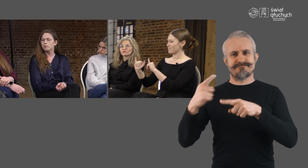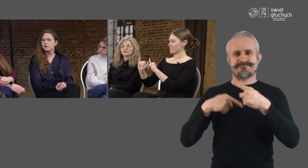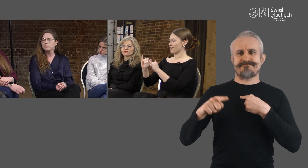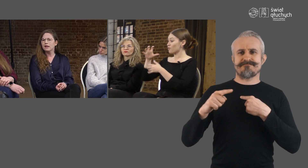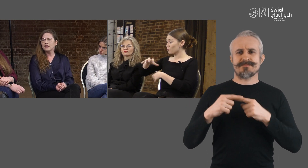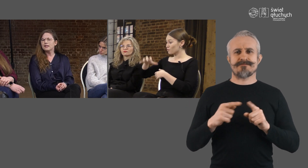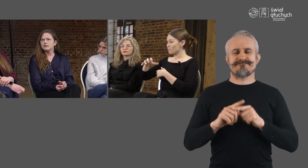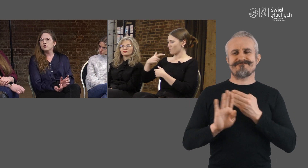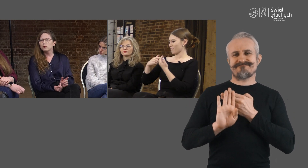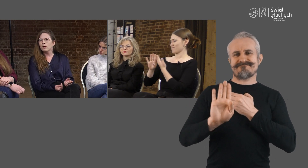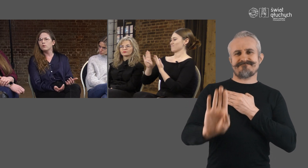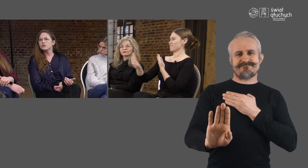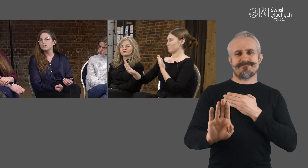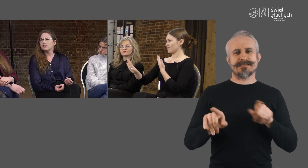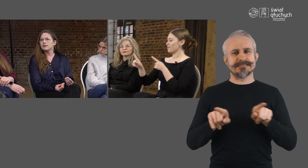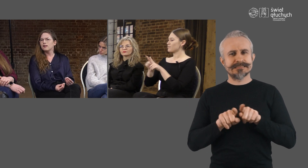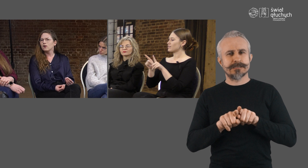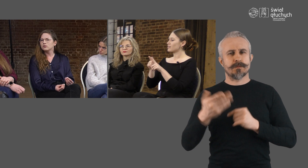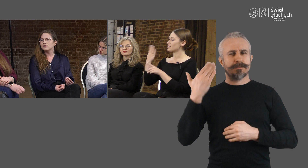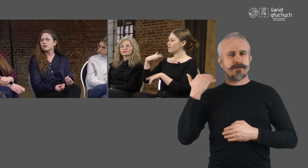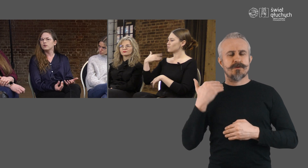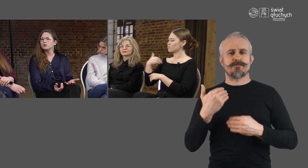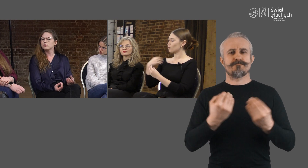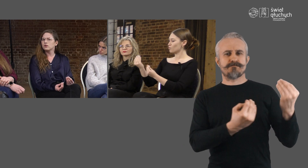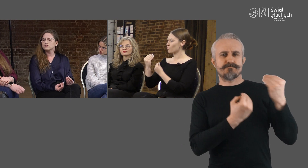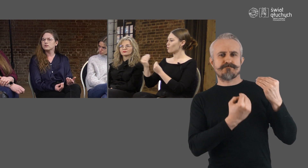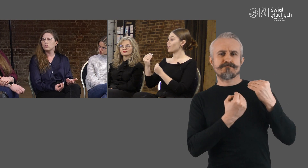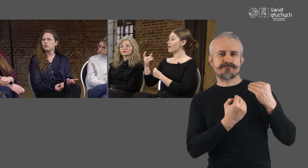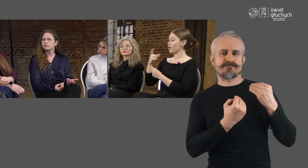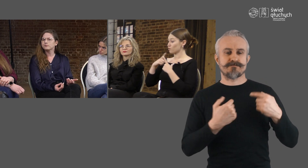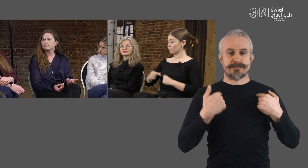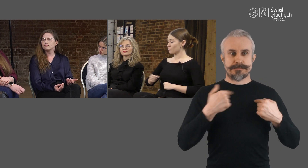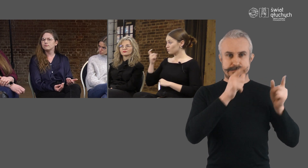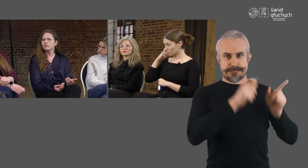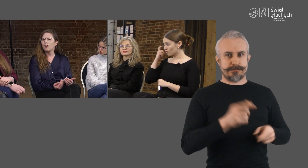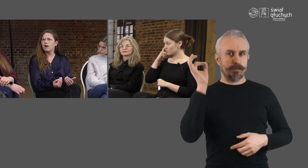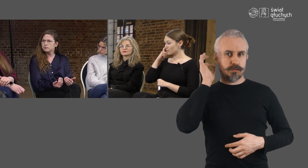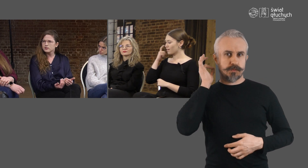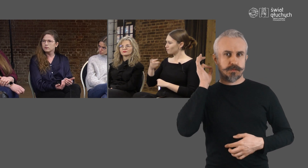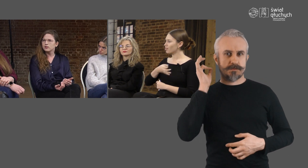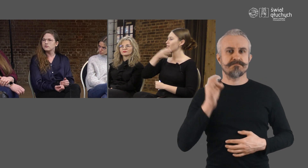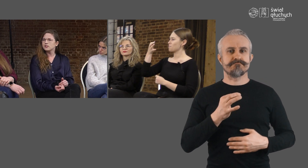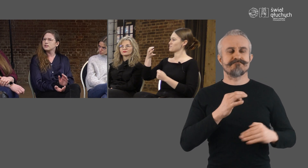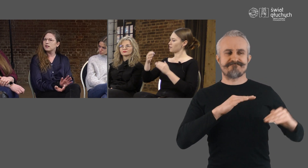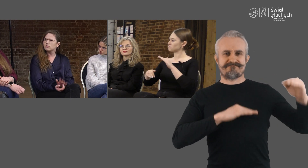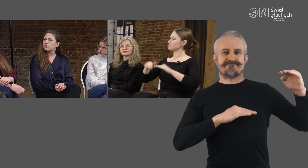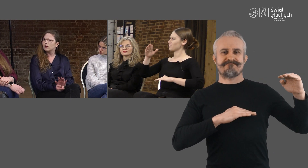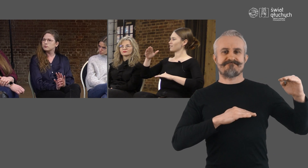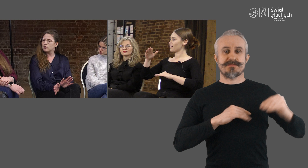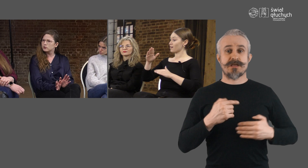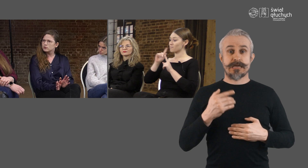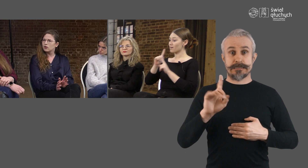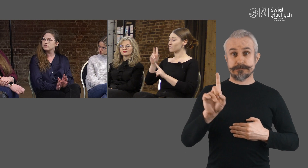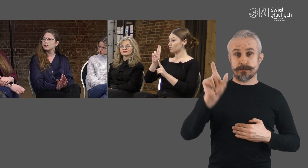całej grupy. Też byłam uczona tego, że osoby słyszące są lepsze. Mianowicie nie znałam w